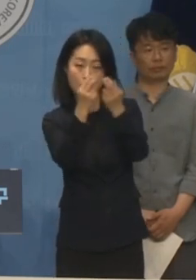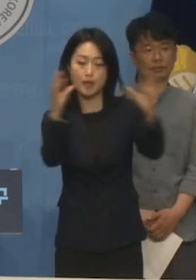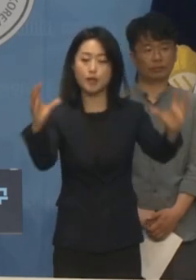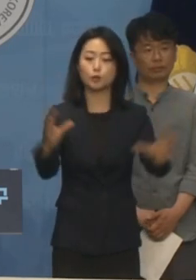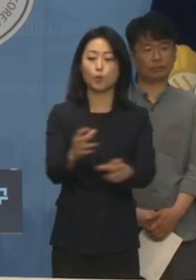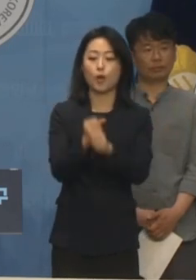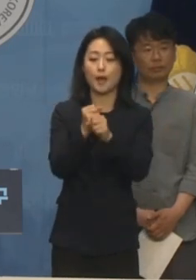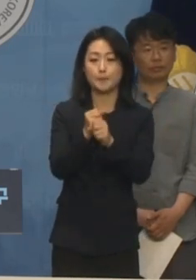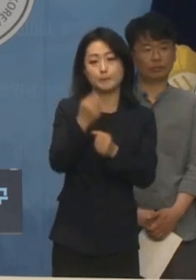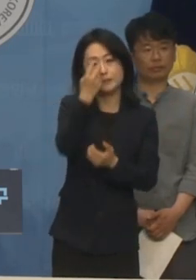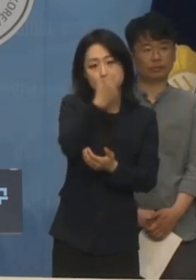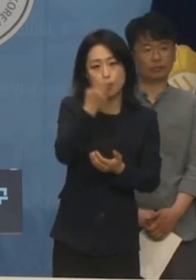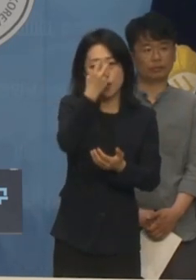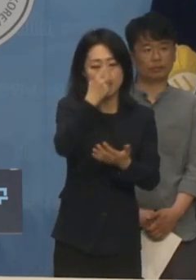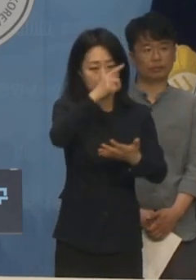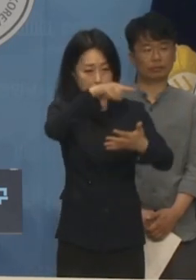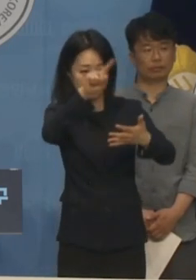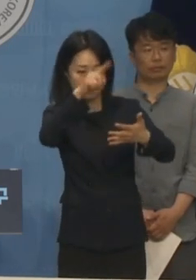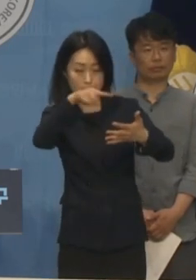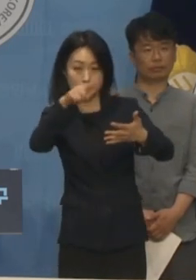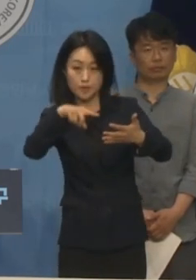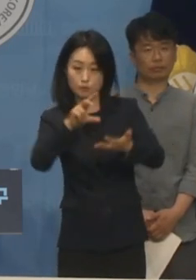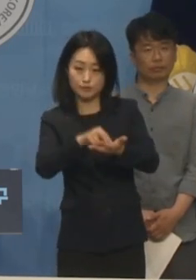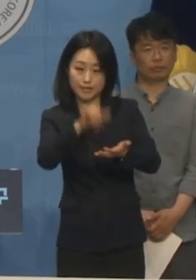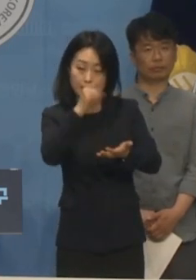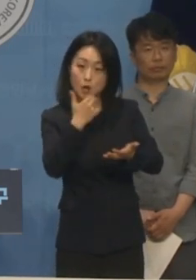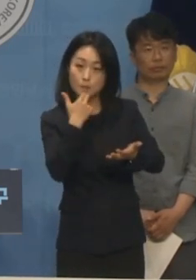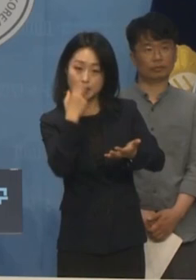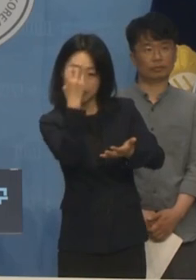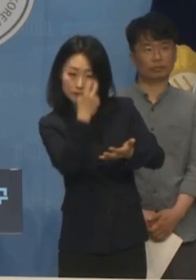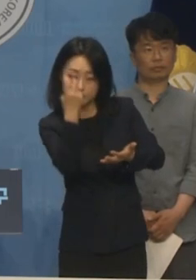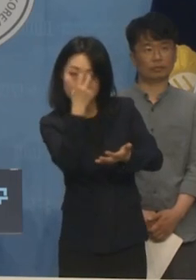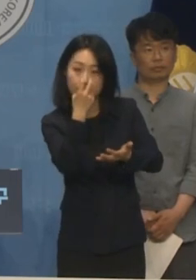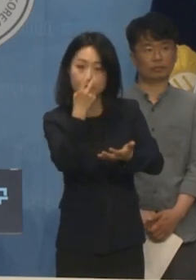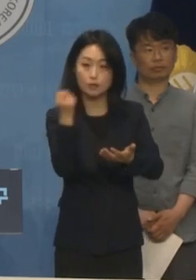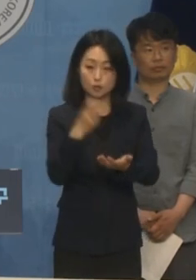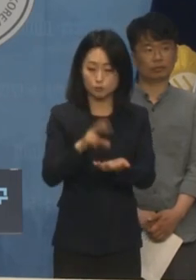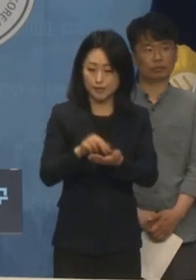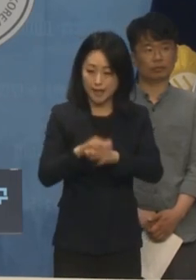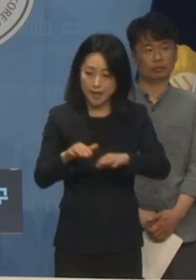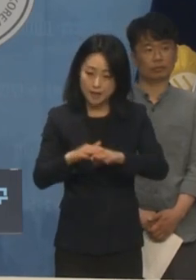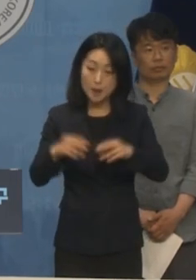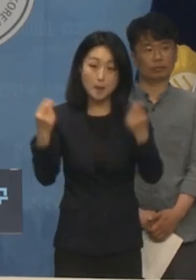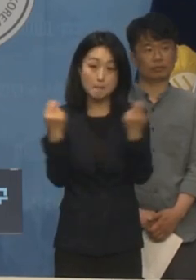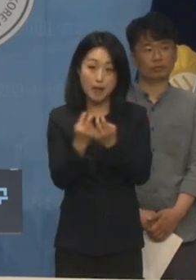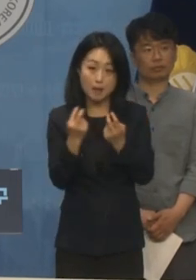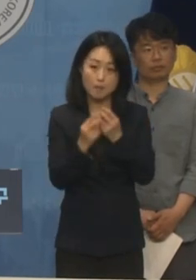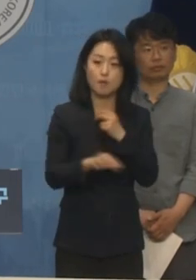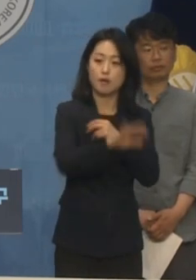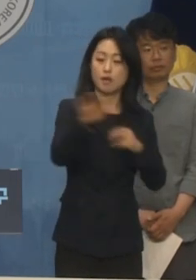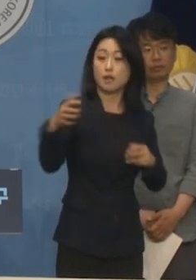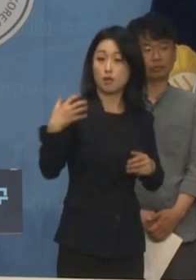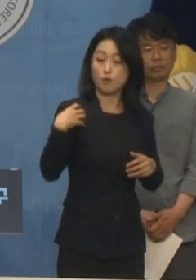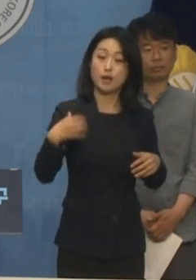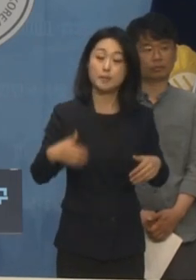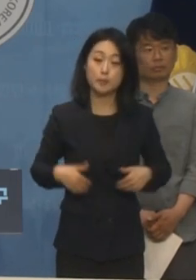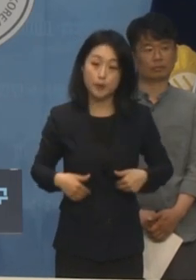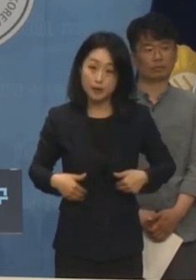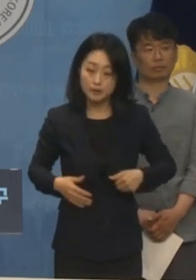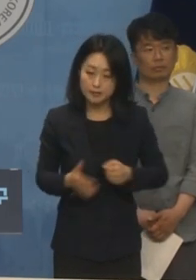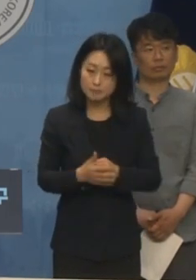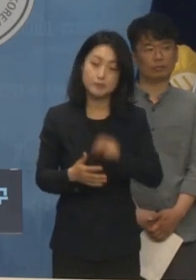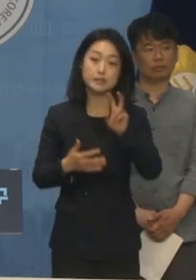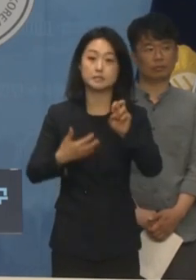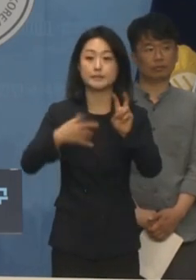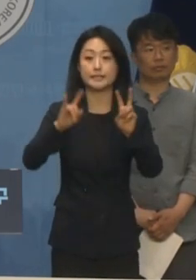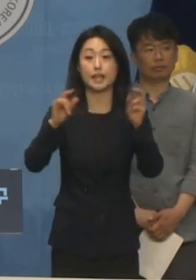통합적으로 점검하고 제도 개선과 지원 방안 등을 강구하는 실질적인 역할을 할 수 있을 때 22대 국회가